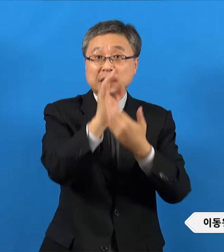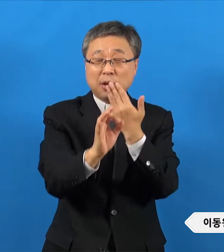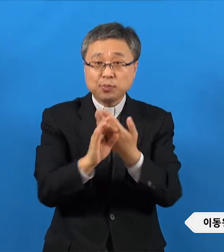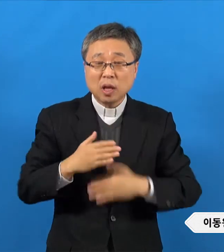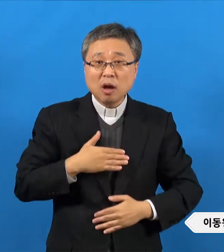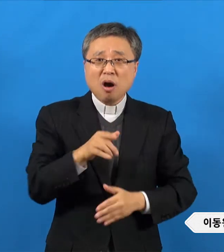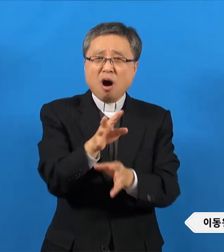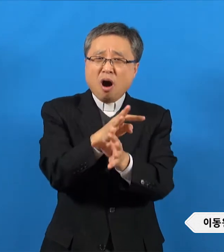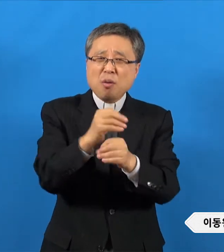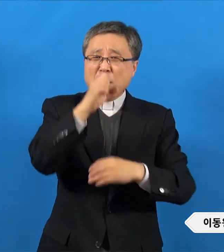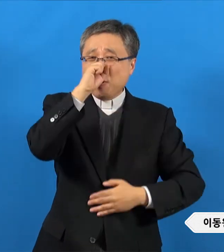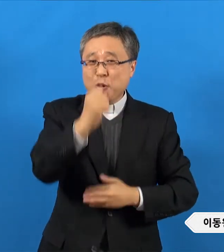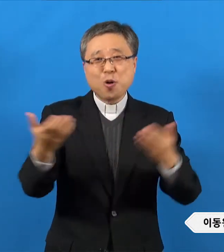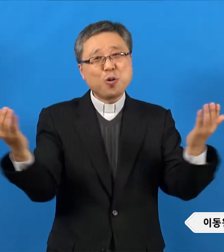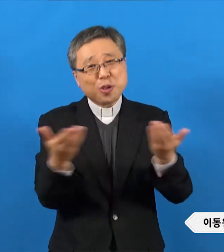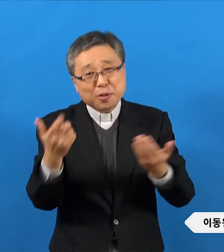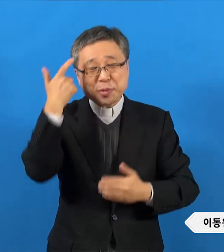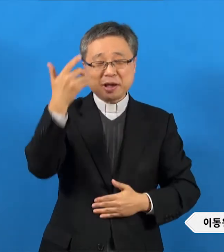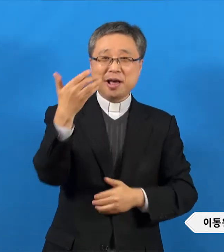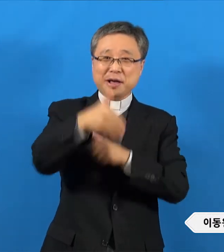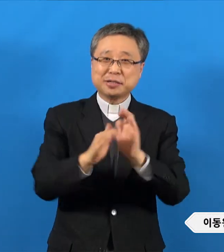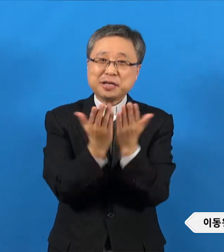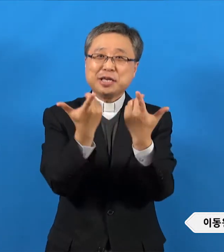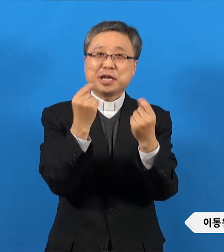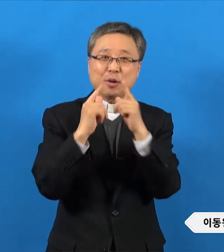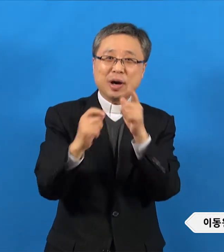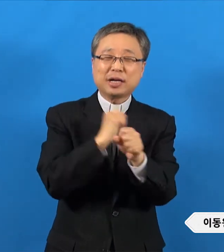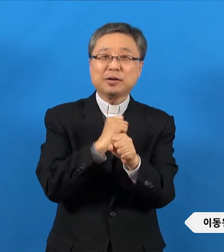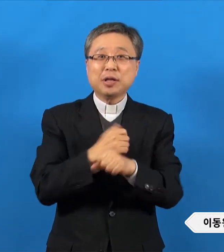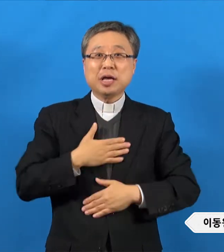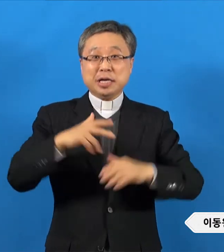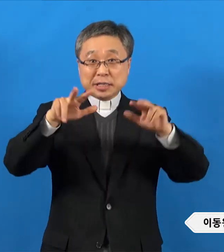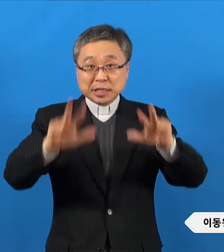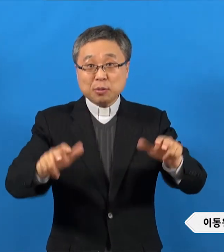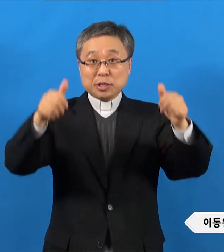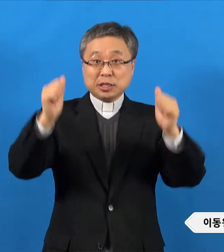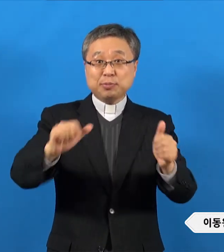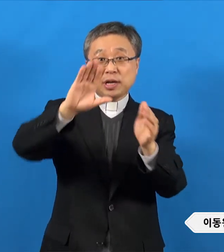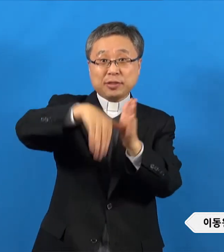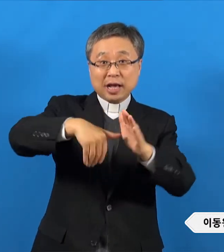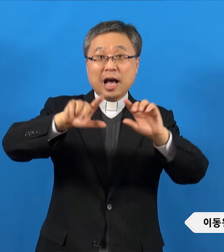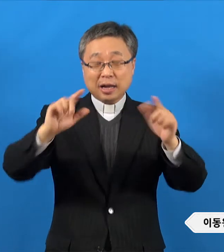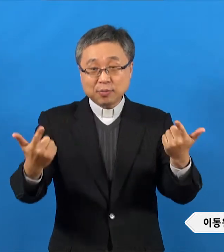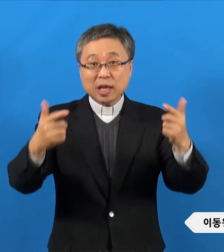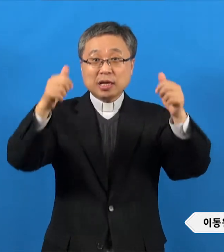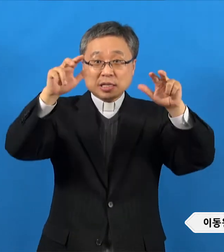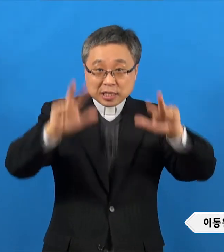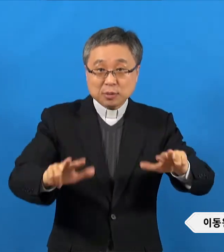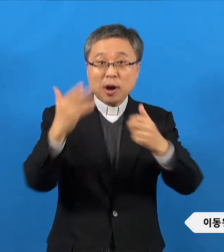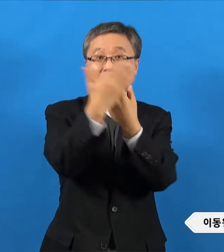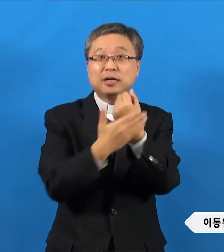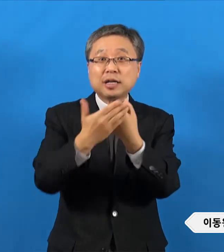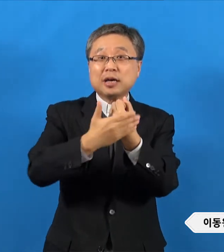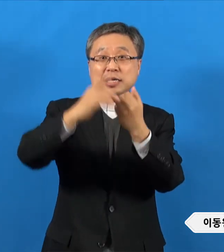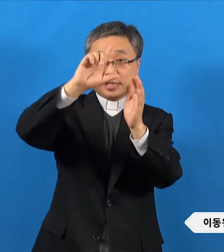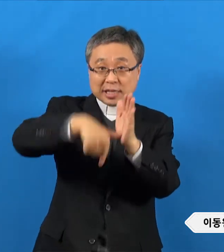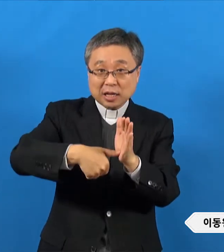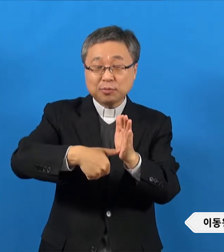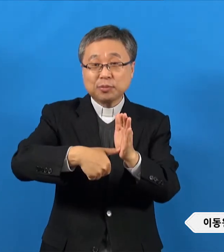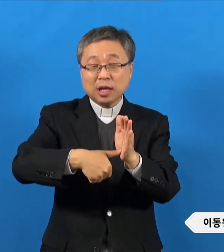그것은 얼마나 좋은 일입니까? 성경은 이렇게 말합니다. 지금은 심판의 때가 아니에요. 지금은 은혜의 시간입니다. 지금은